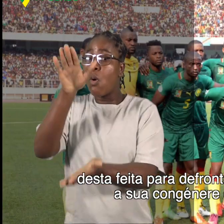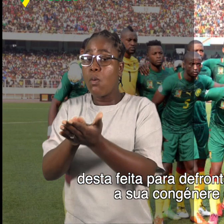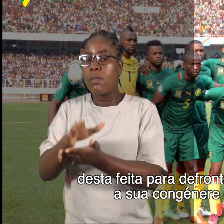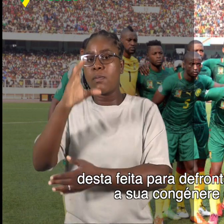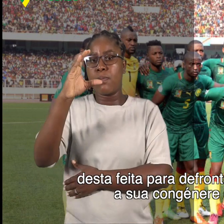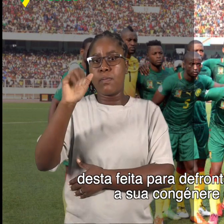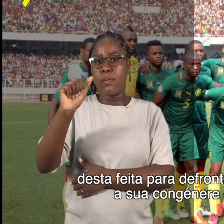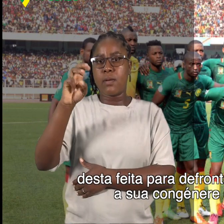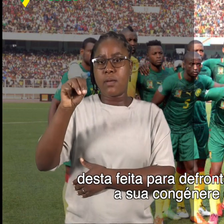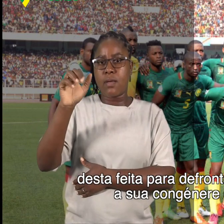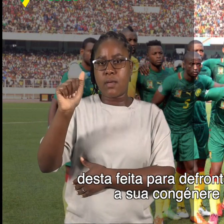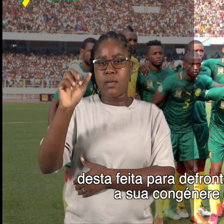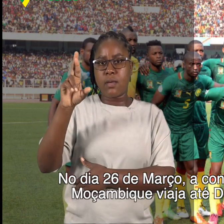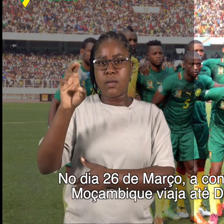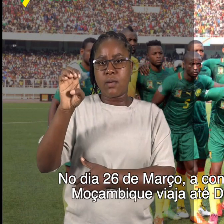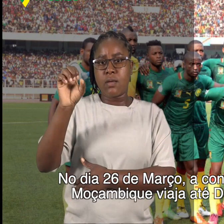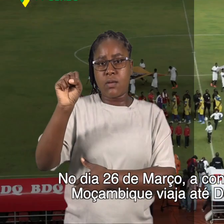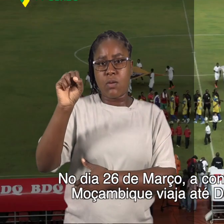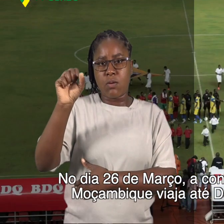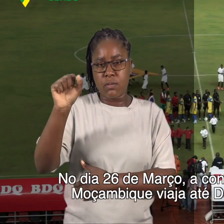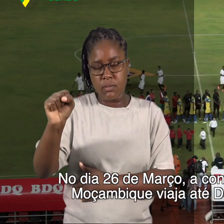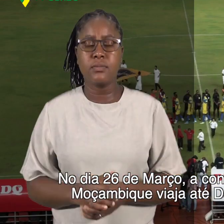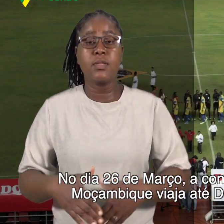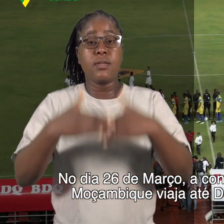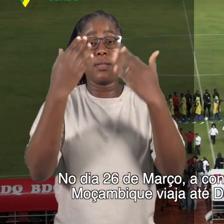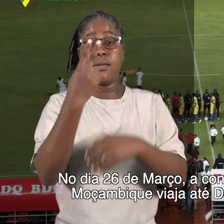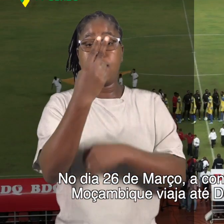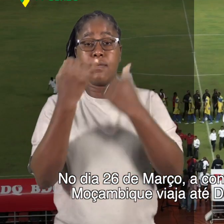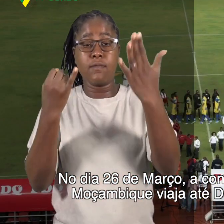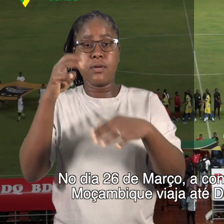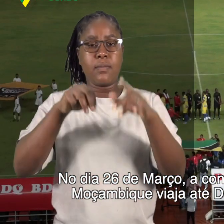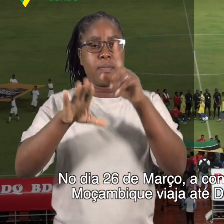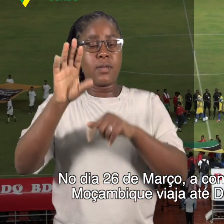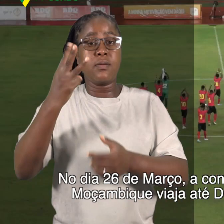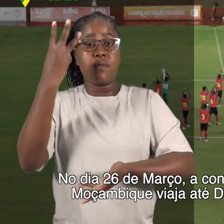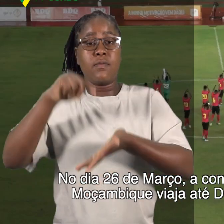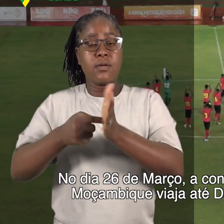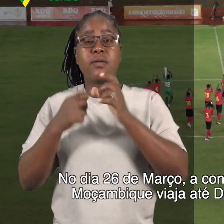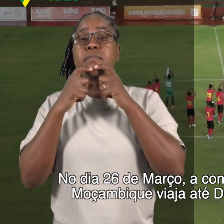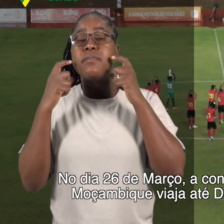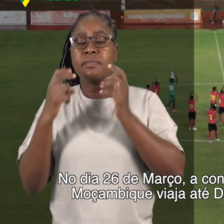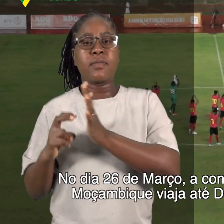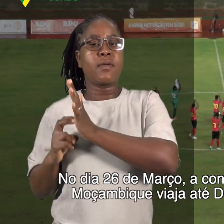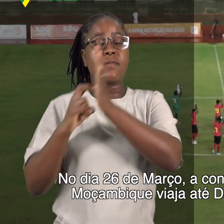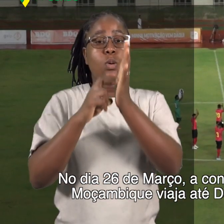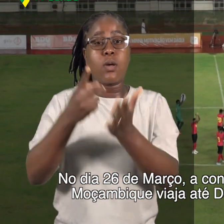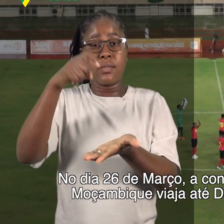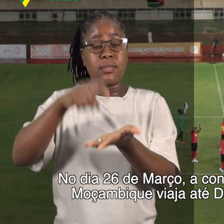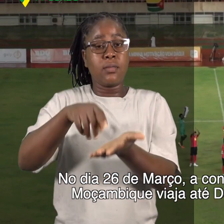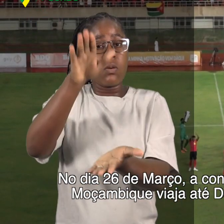jornada a sua congênere dos Camarões. No dia 26 de março, a contar para a terceira jornada,